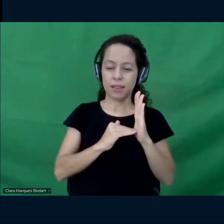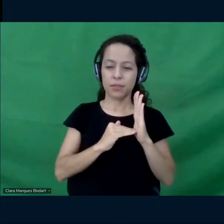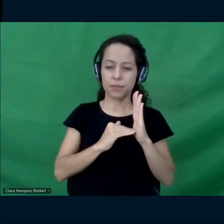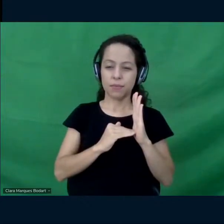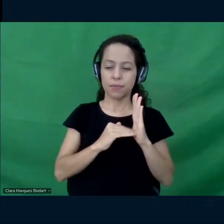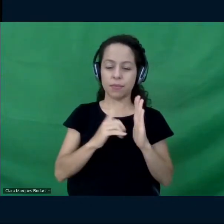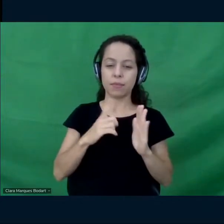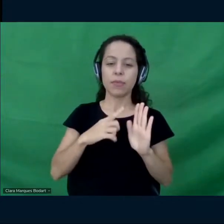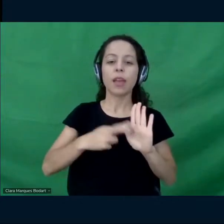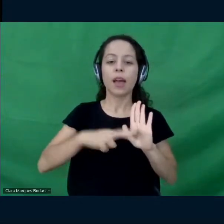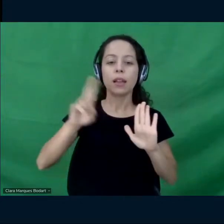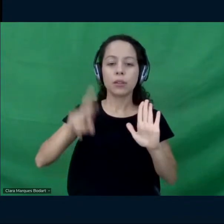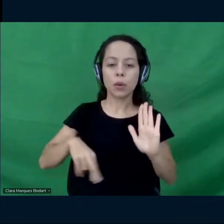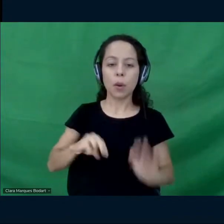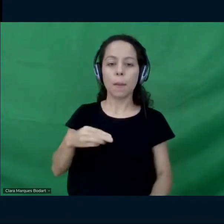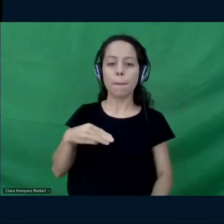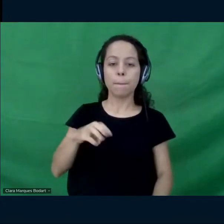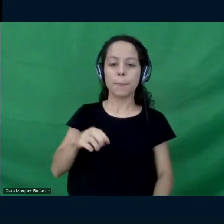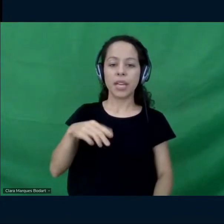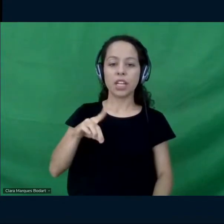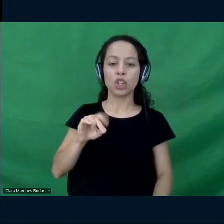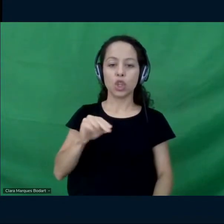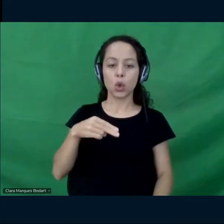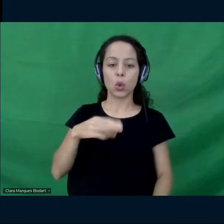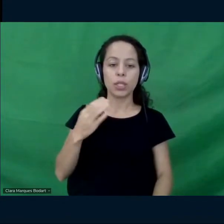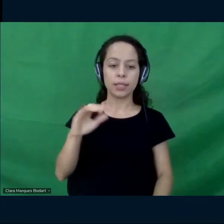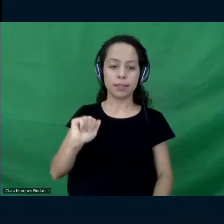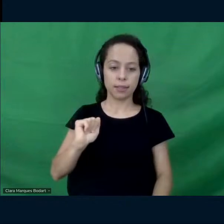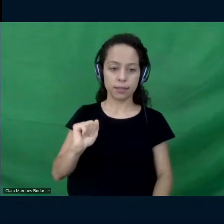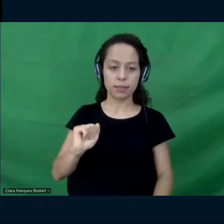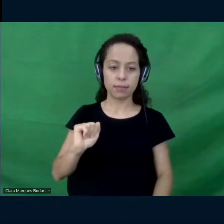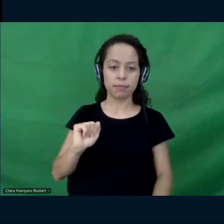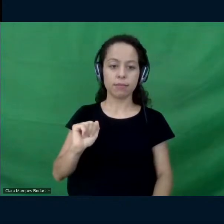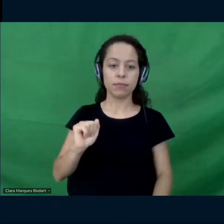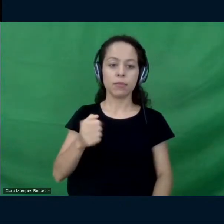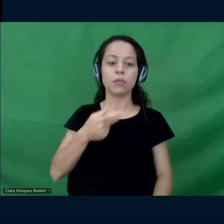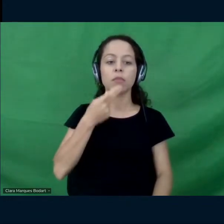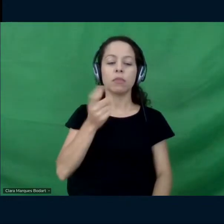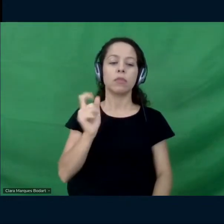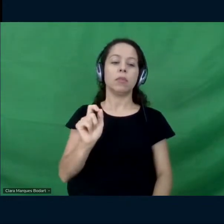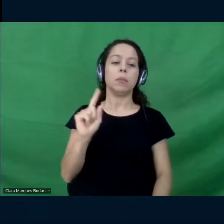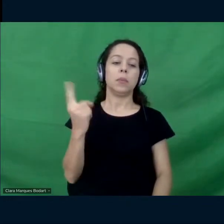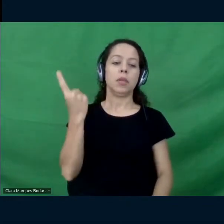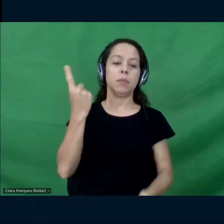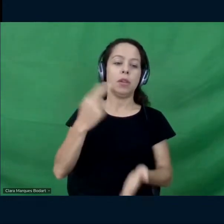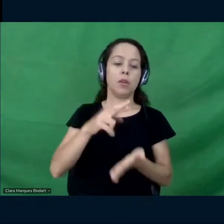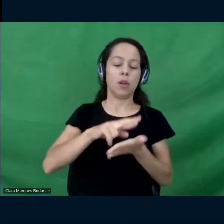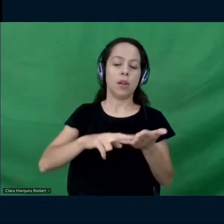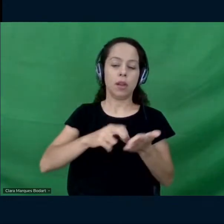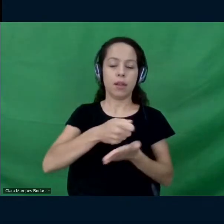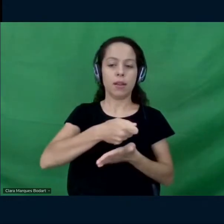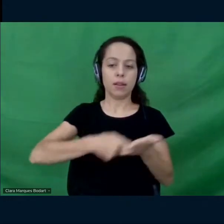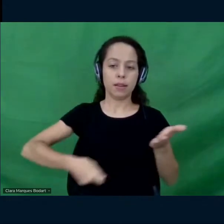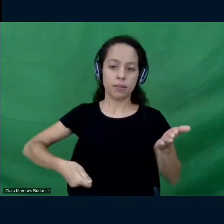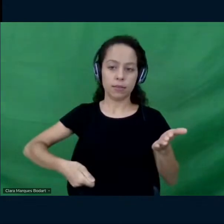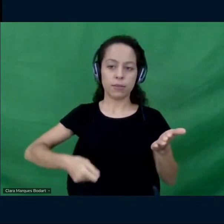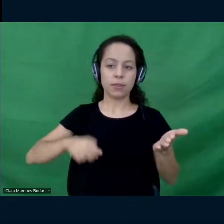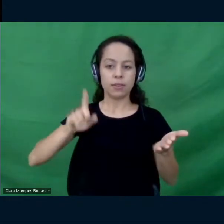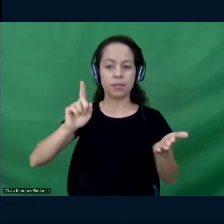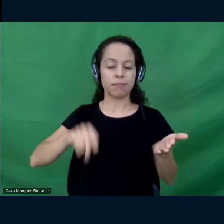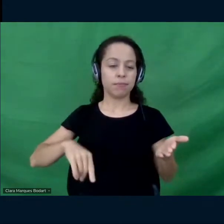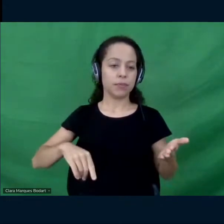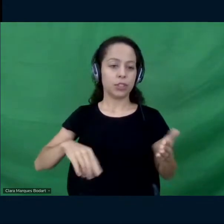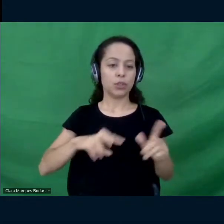Filho, que é o pai do novo ensino médio, autor da medida provisória, o primeiro relatório do Mendonça Filho era um escracho